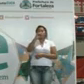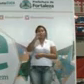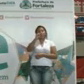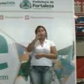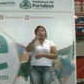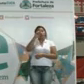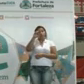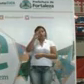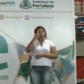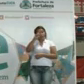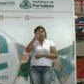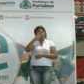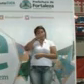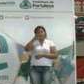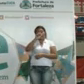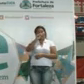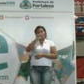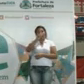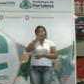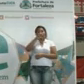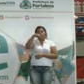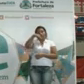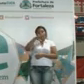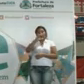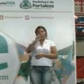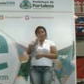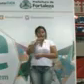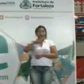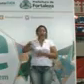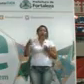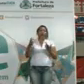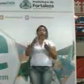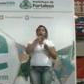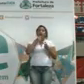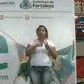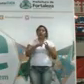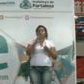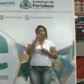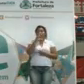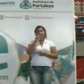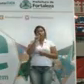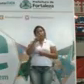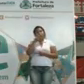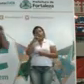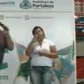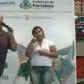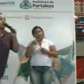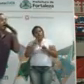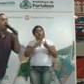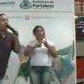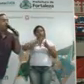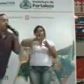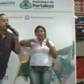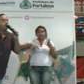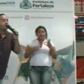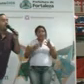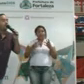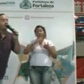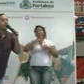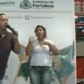de Assis, morto em 1908. Olavo Bilac, morto. Estava todo mundo morto, mas o texto dele estava